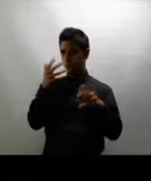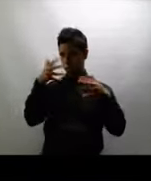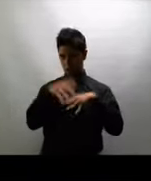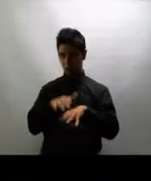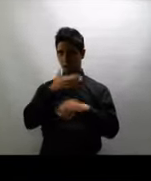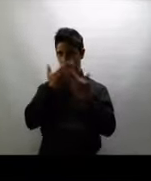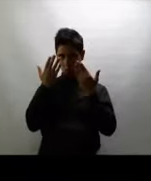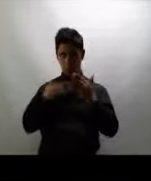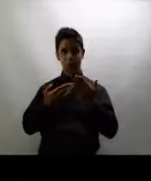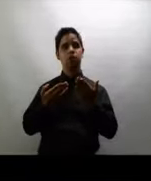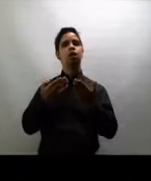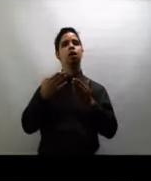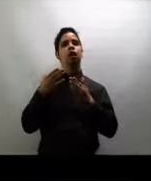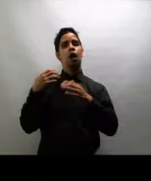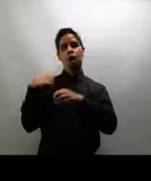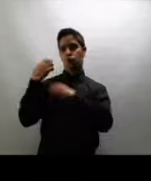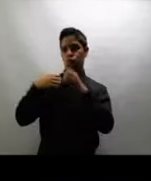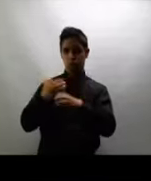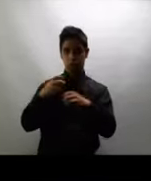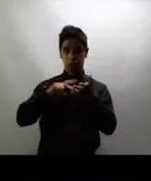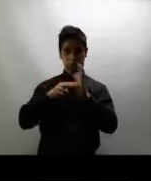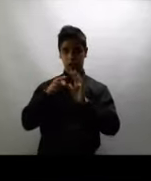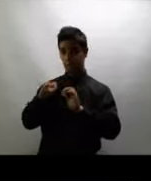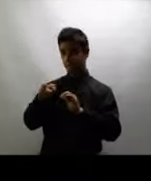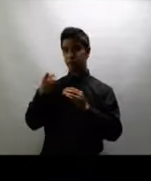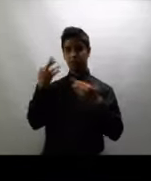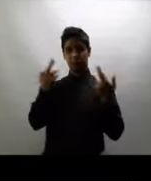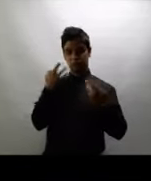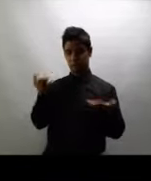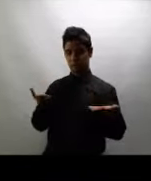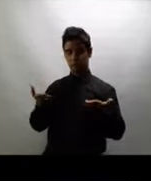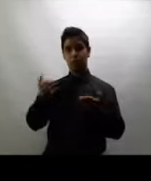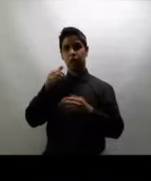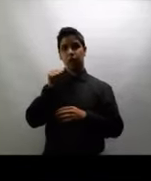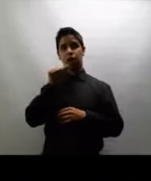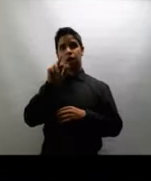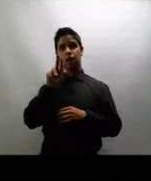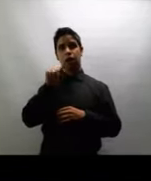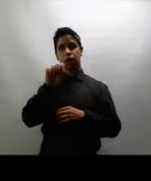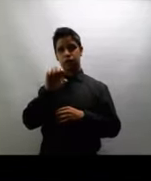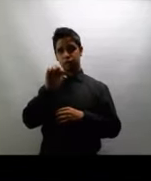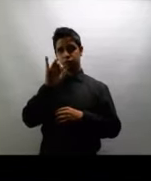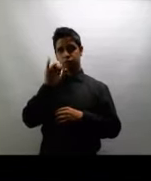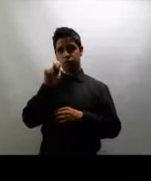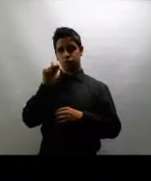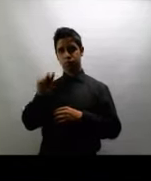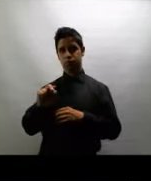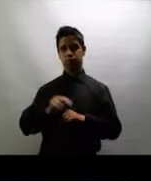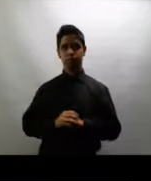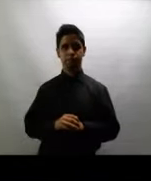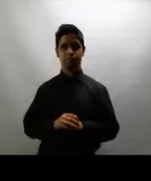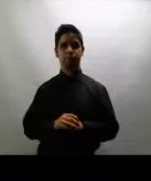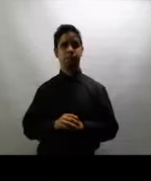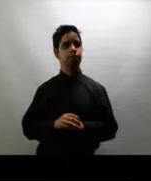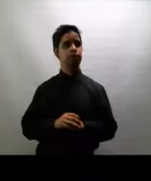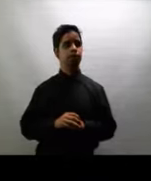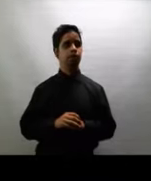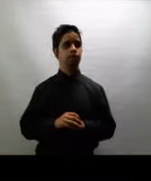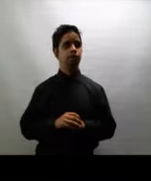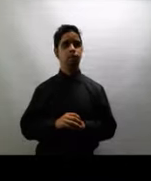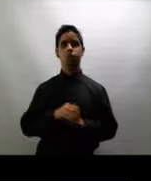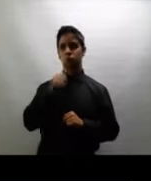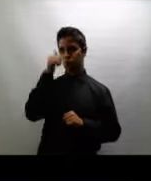evolución. Exacto. Oh. Ah, por eso es sí. Arte Fusión. Bienvenidos y buenas noches. Bueno, y el domingo, una de las cosas que